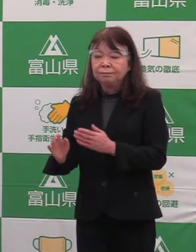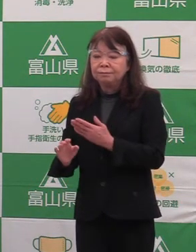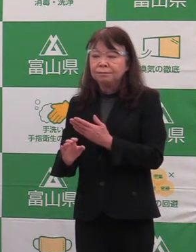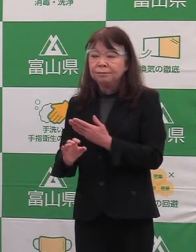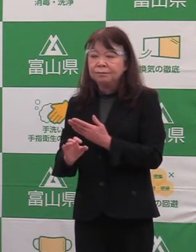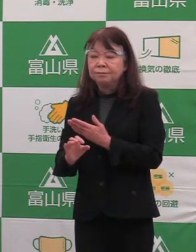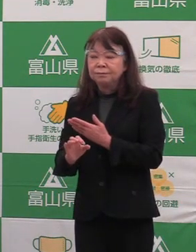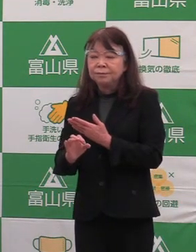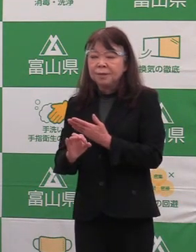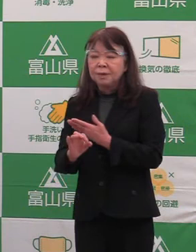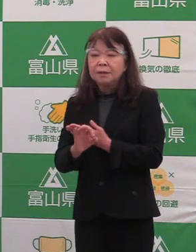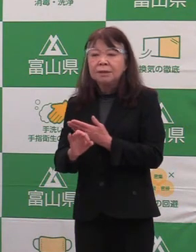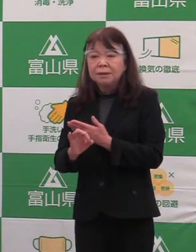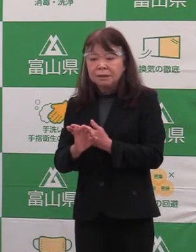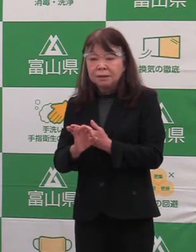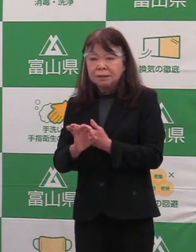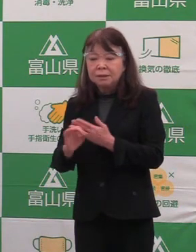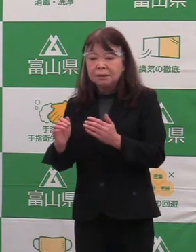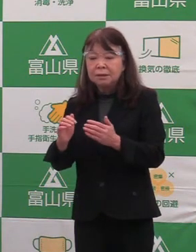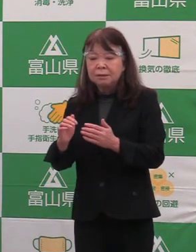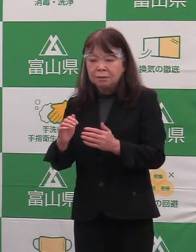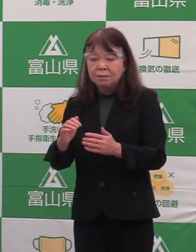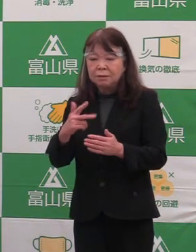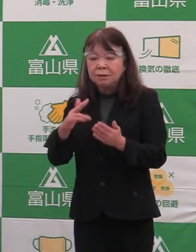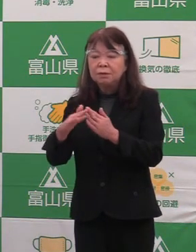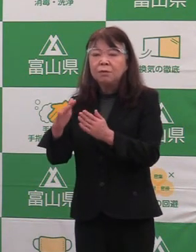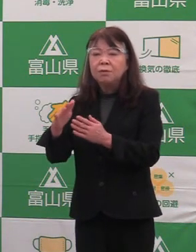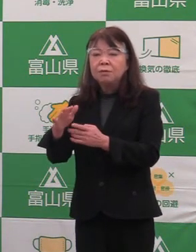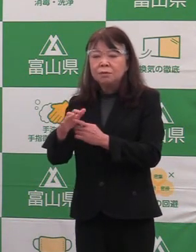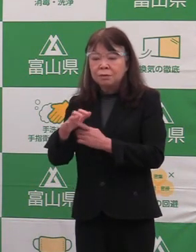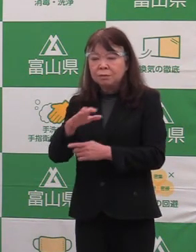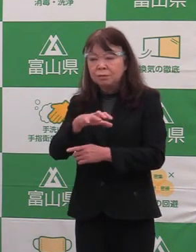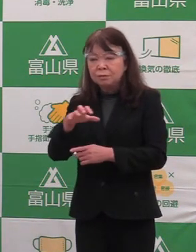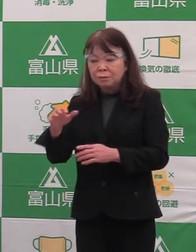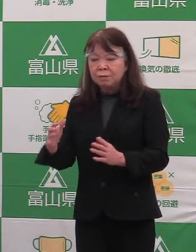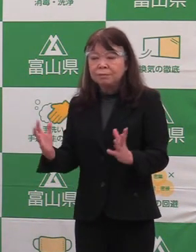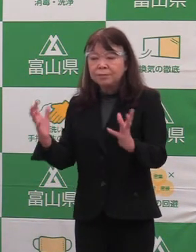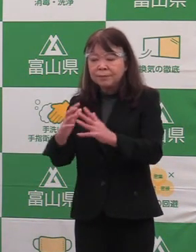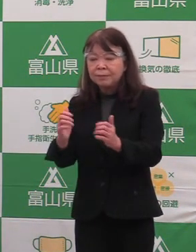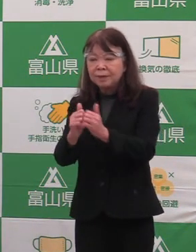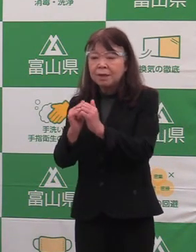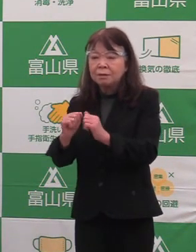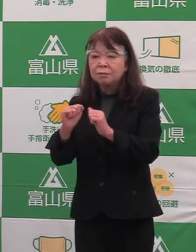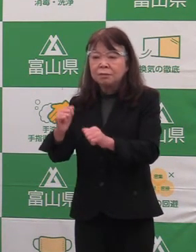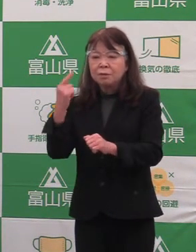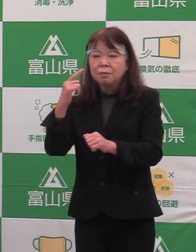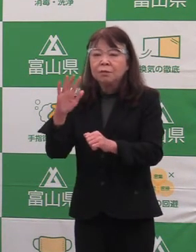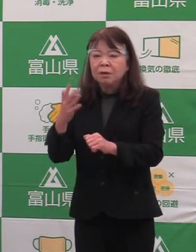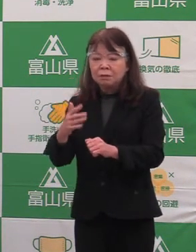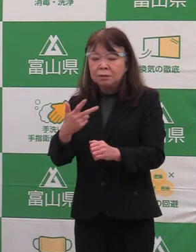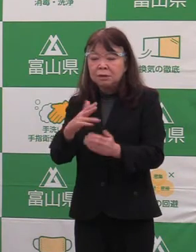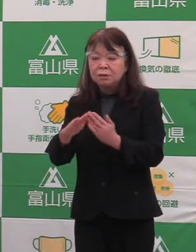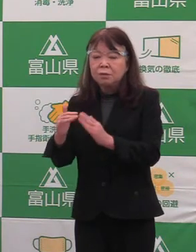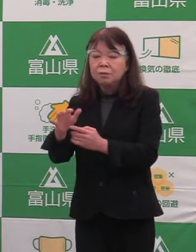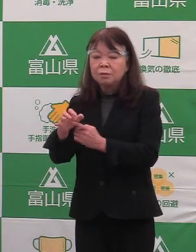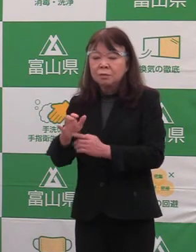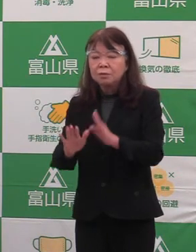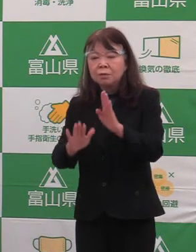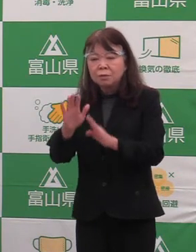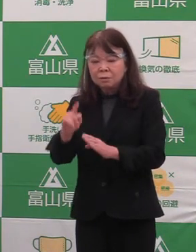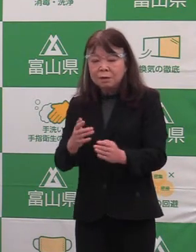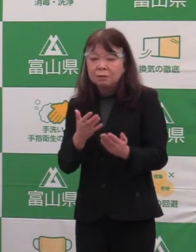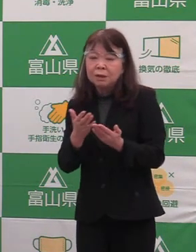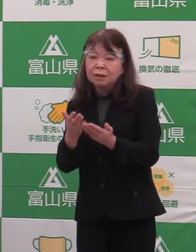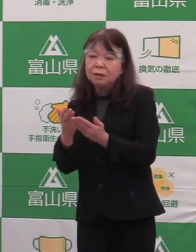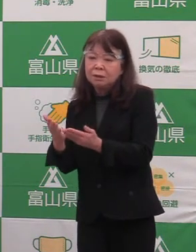山会議も開かれると思うんですけれども、各市町村からの聞き取りはそういったところでなされるということになるんでしょうか。 そうですね、